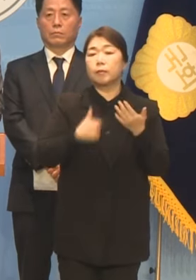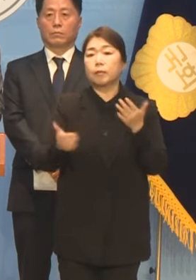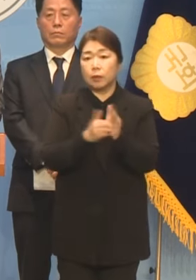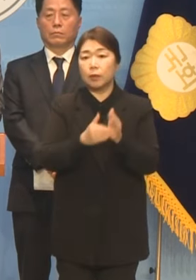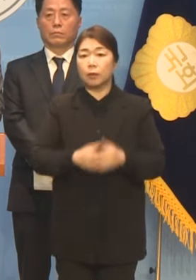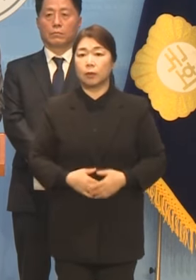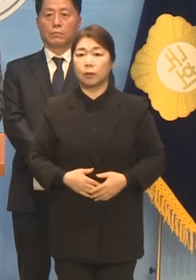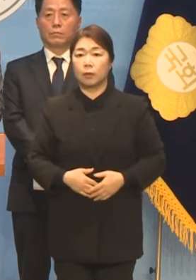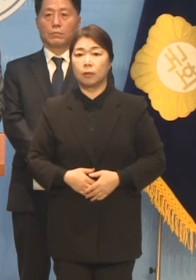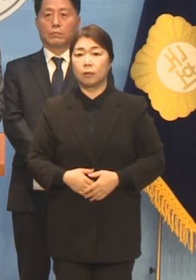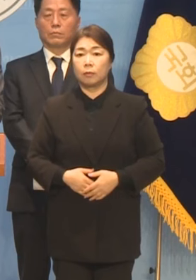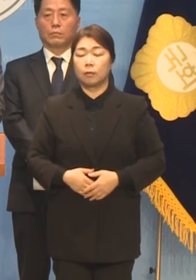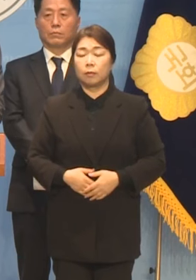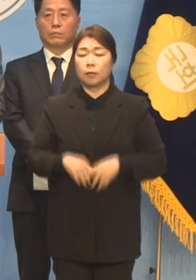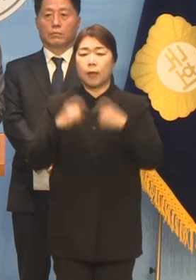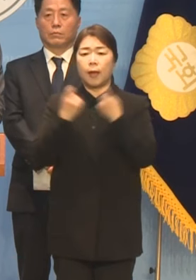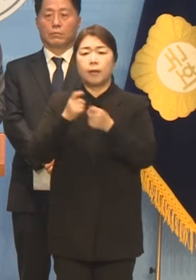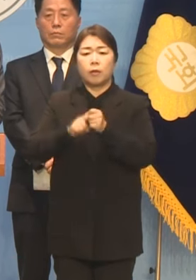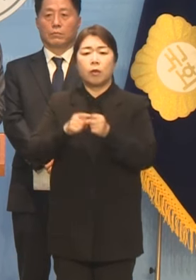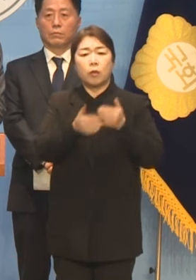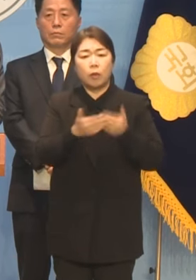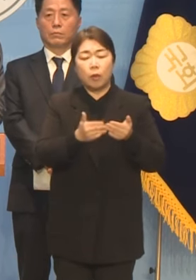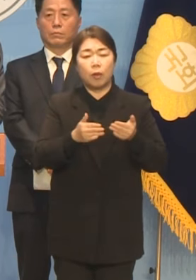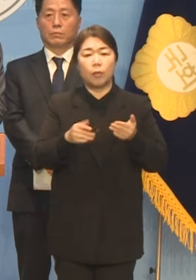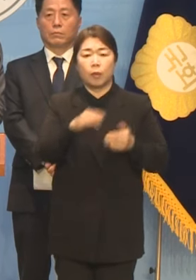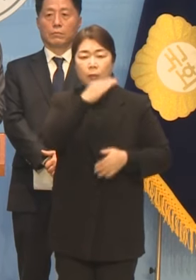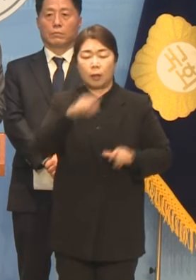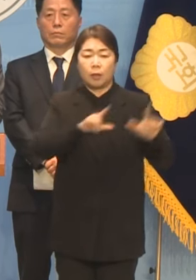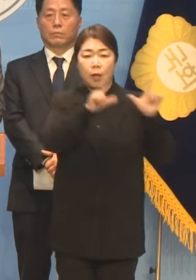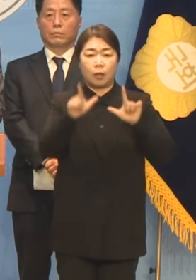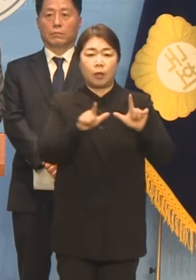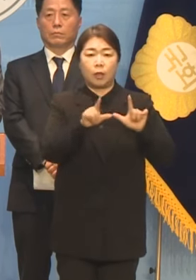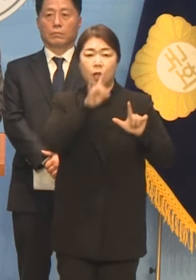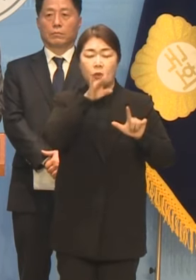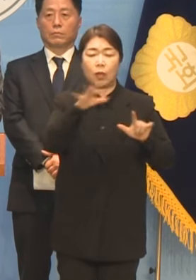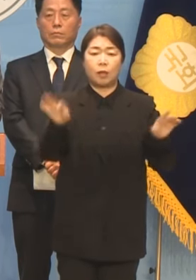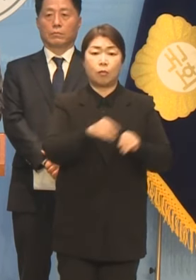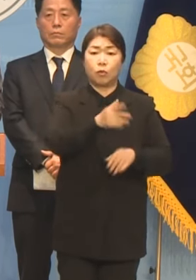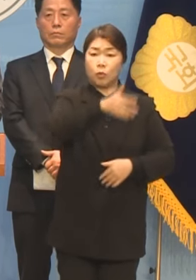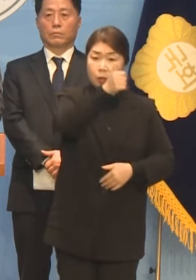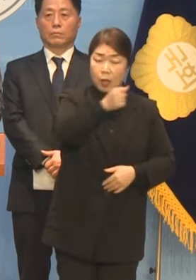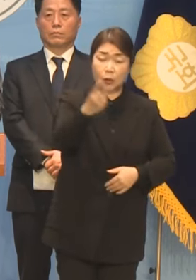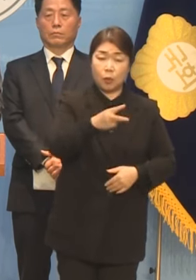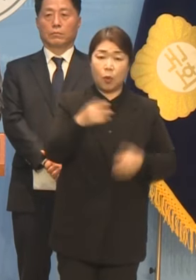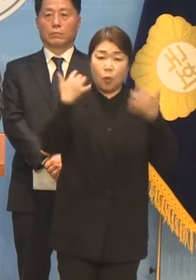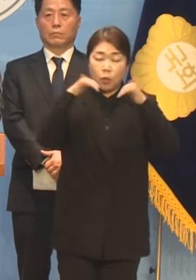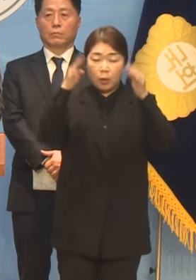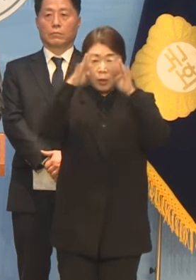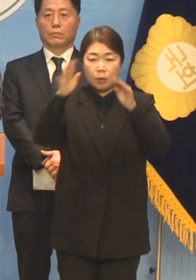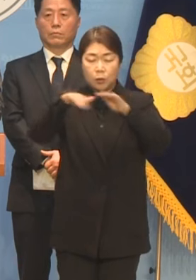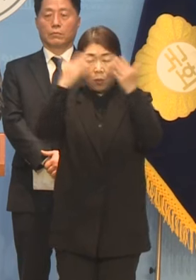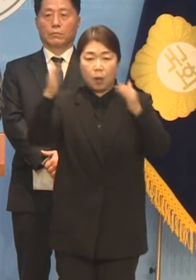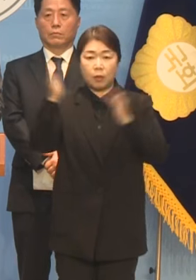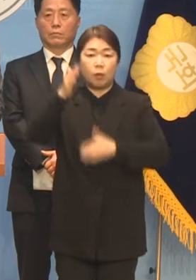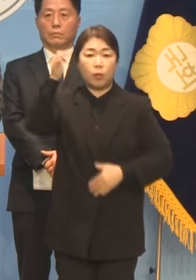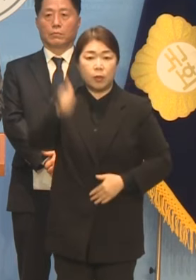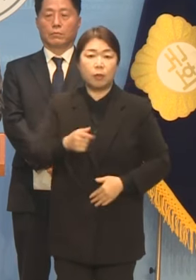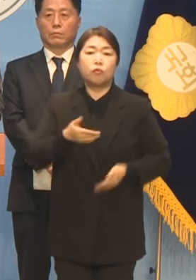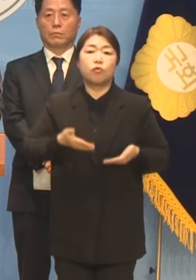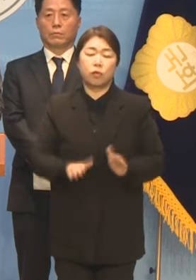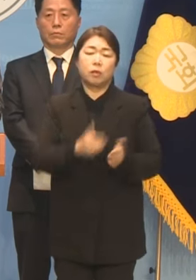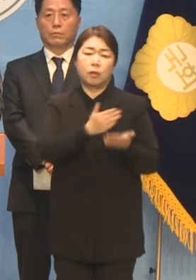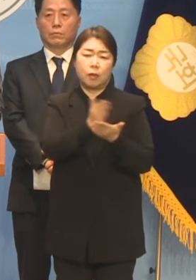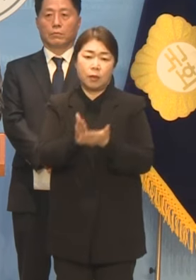뛰었습니다 개인적인 경력인 바르 계살 윤동 중앙의 사무총장 그리고 고려대학교 총학생 회장 출신